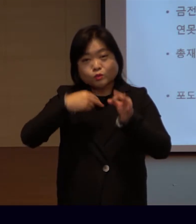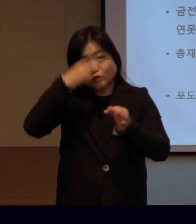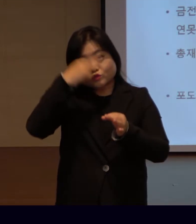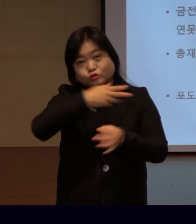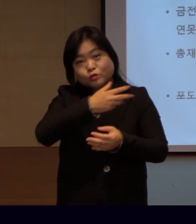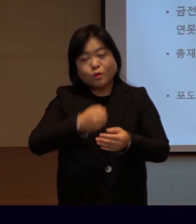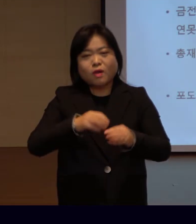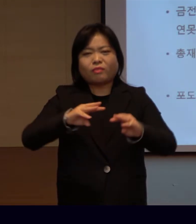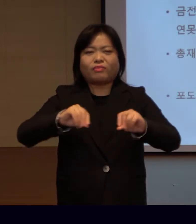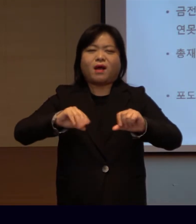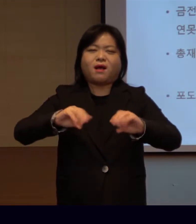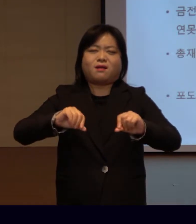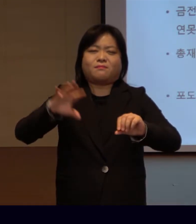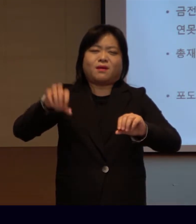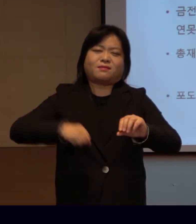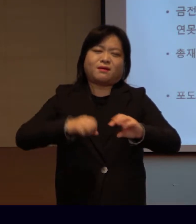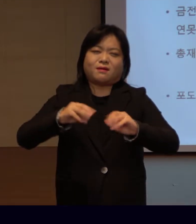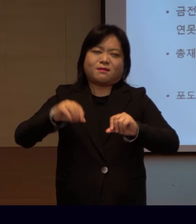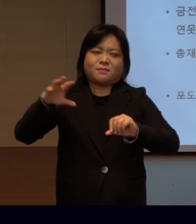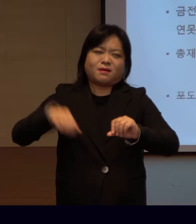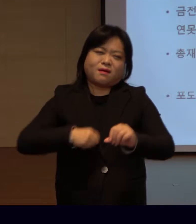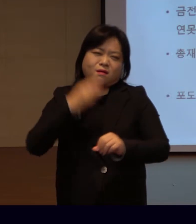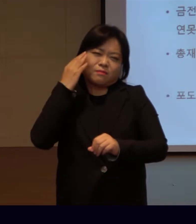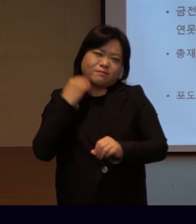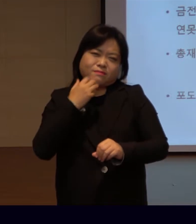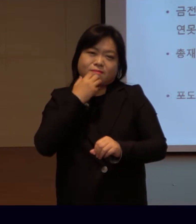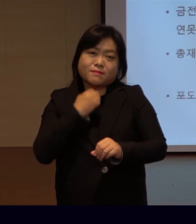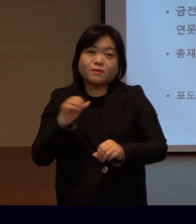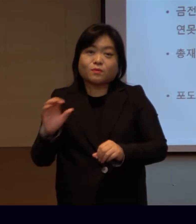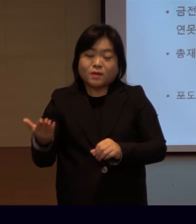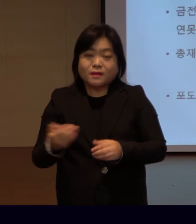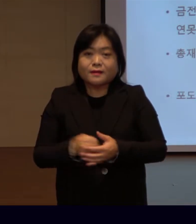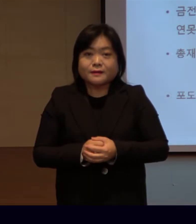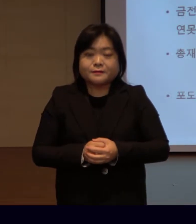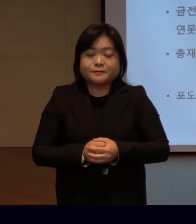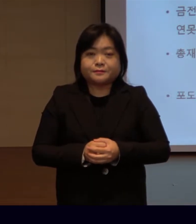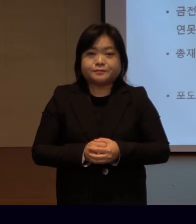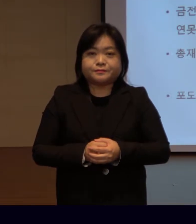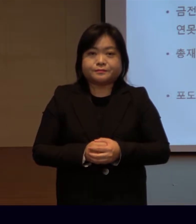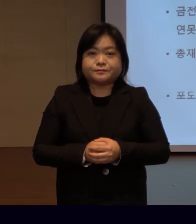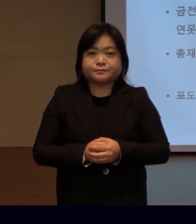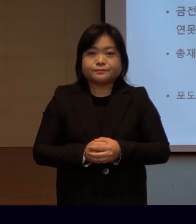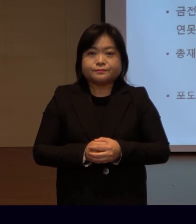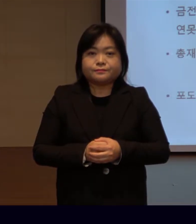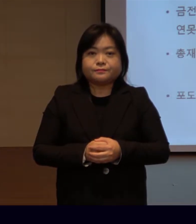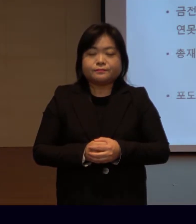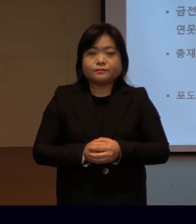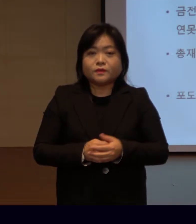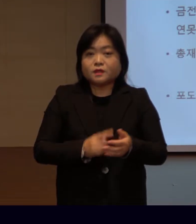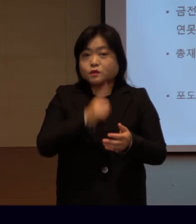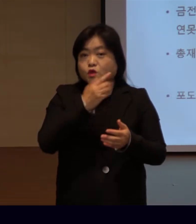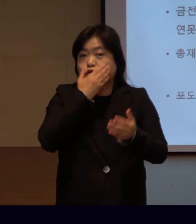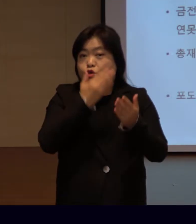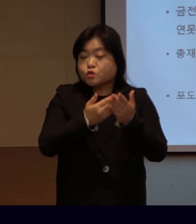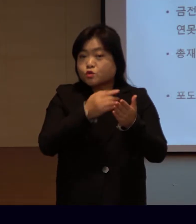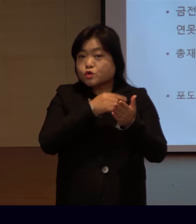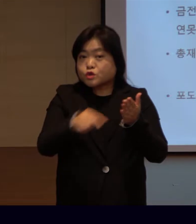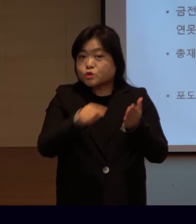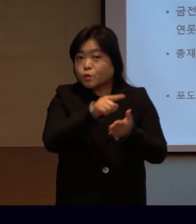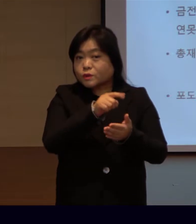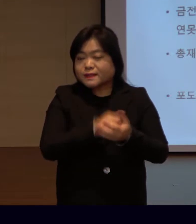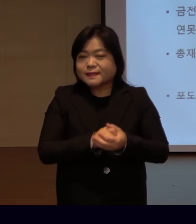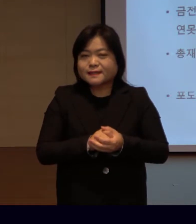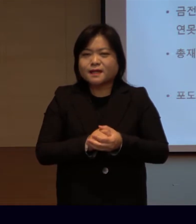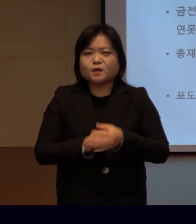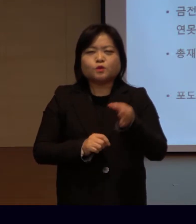아주 이익이 되는 값으로 말하자면 획득을 하죠. 그리고 어떤 귀족이 프라퐁이라는